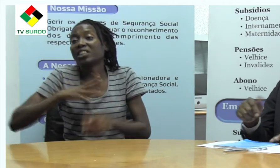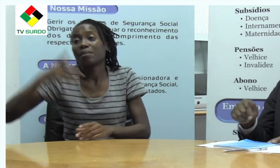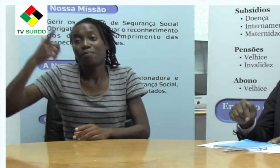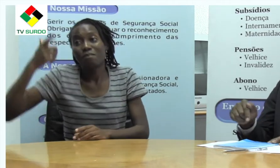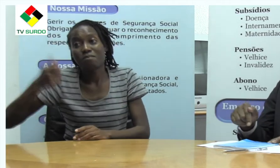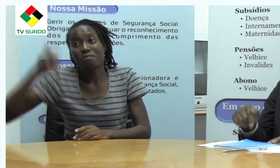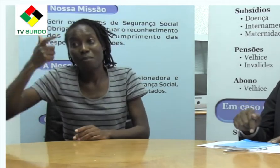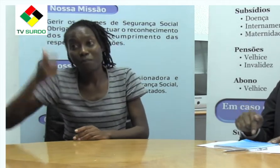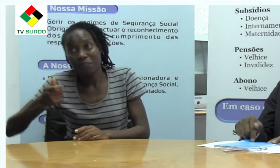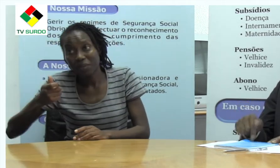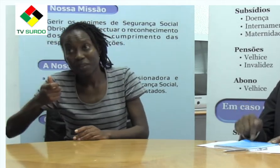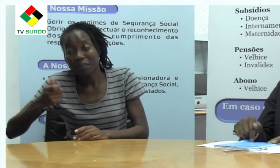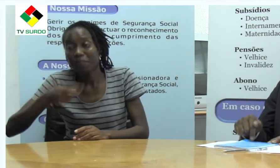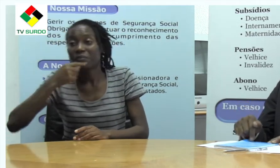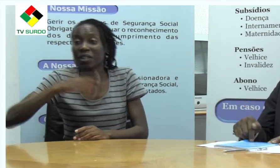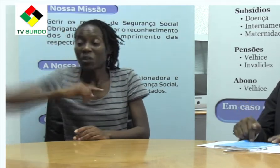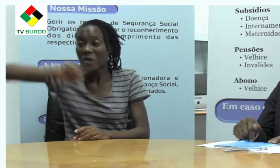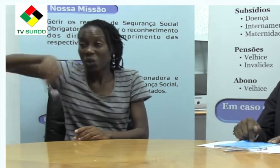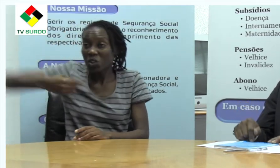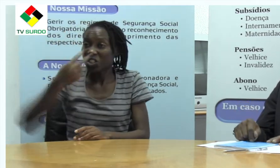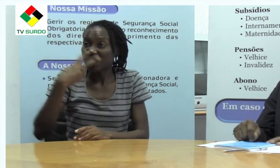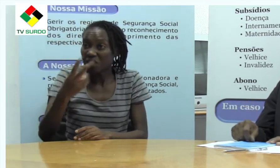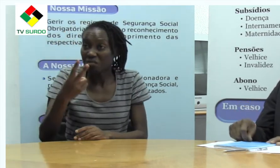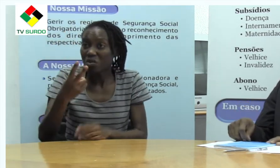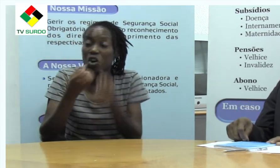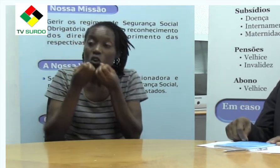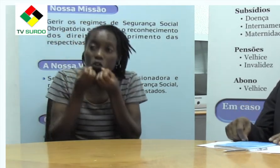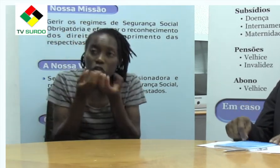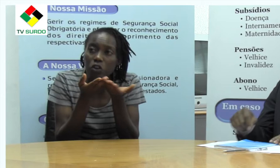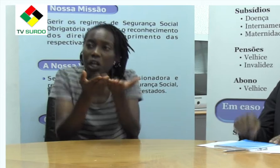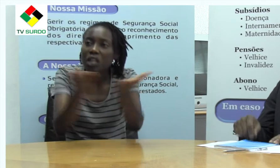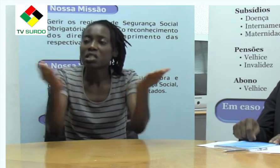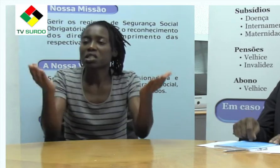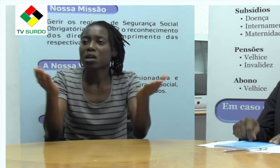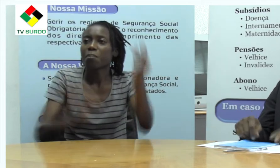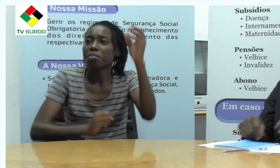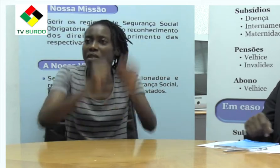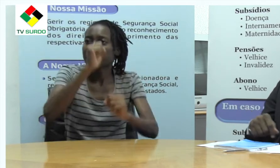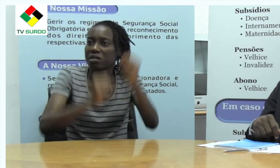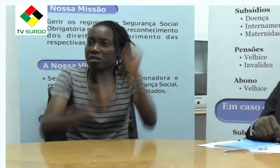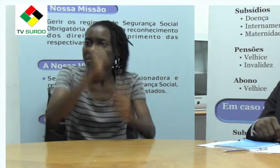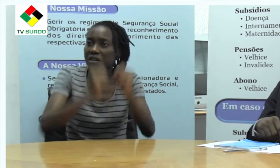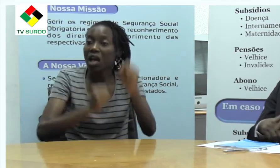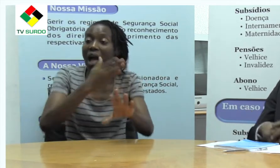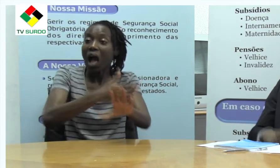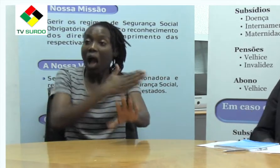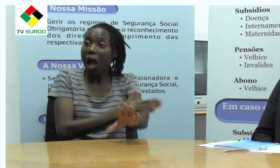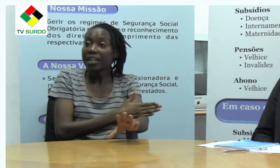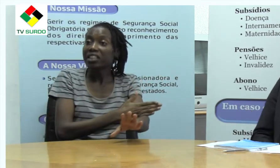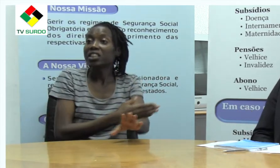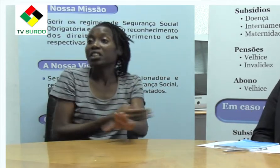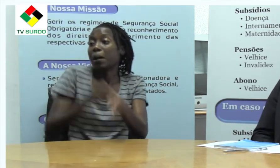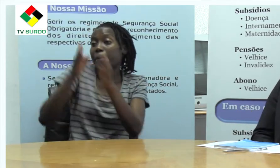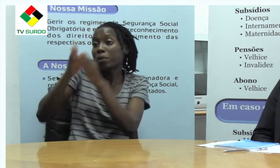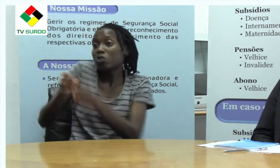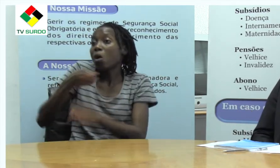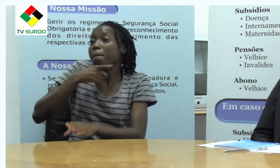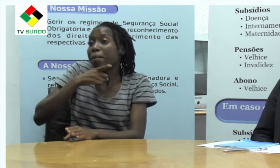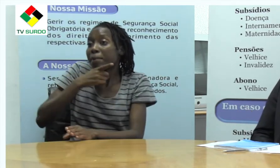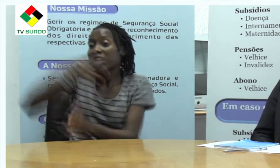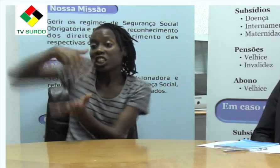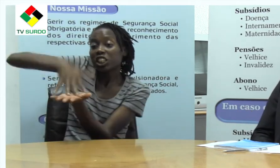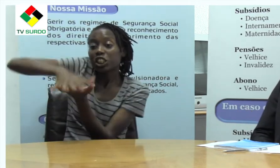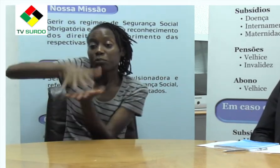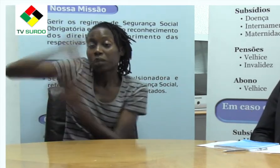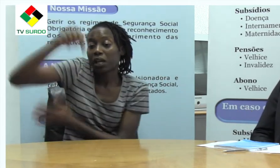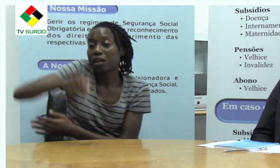constatamos que, mesmo com a divulgação que nós fazemos nas empresas, muitas vezes o povo chefe de família não conta a família que ele está descontando a segurança social. O